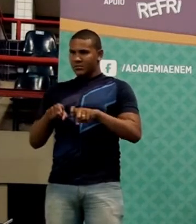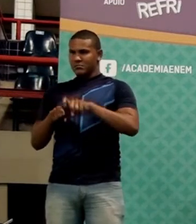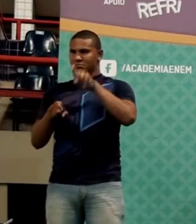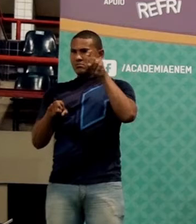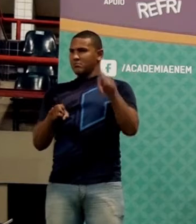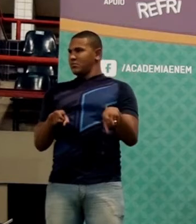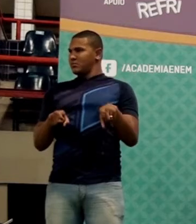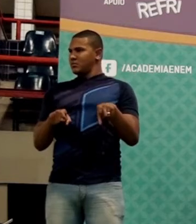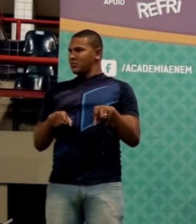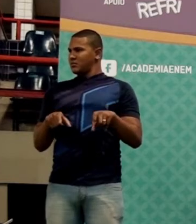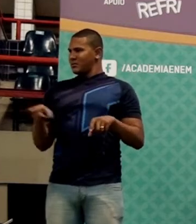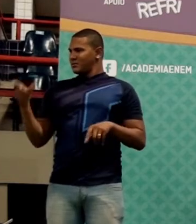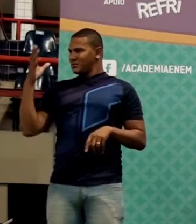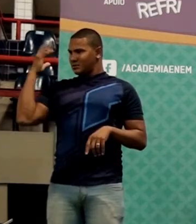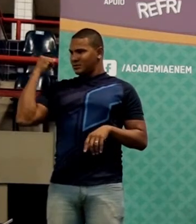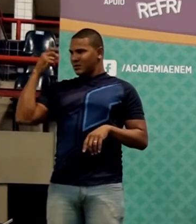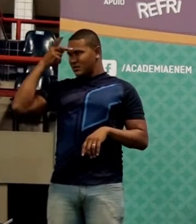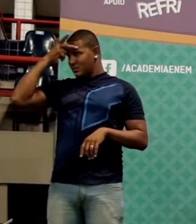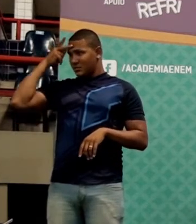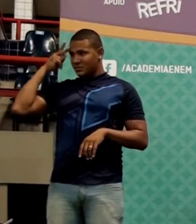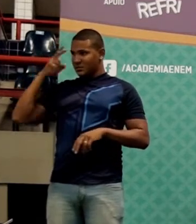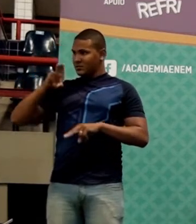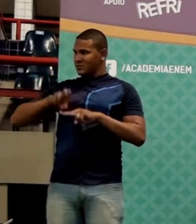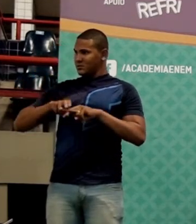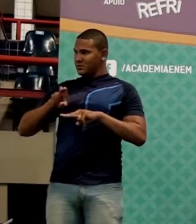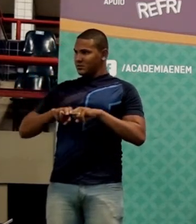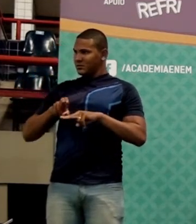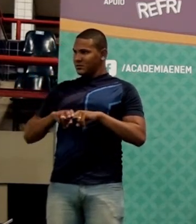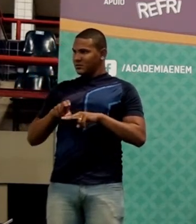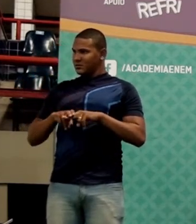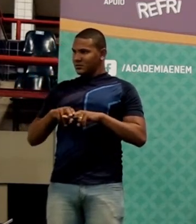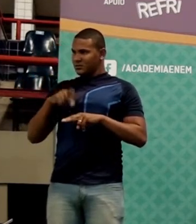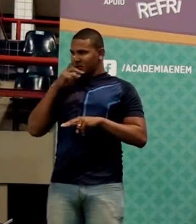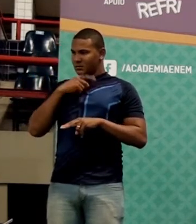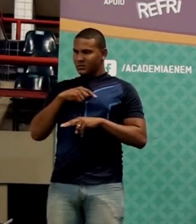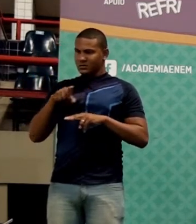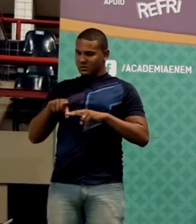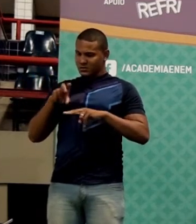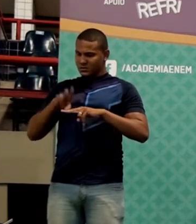aquele pessoal que senta e senta em cima das pernas?